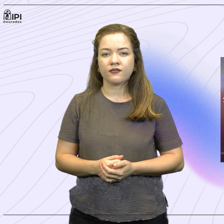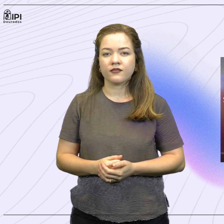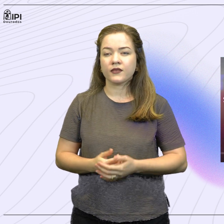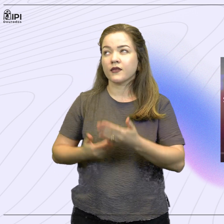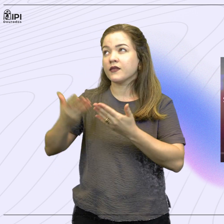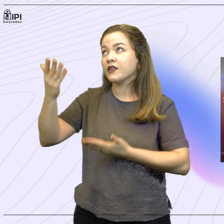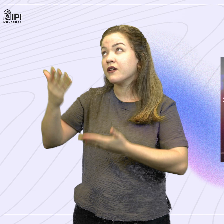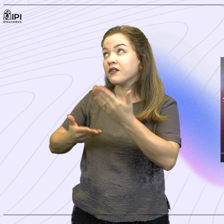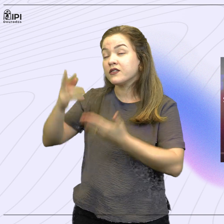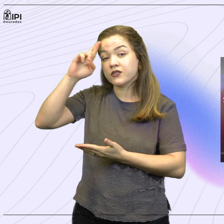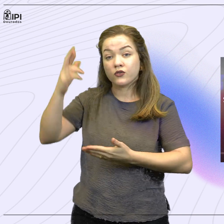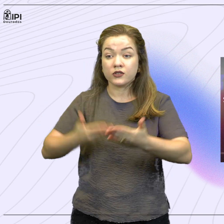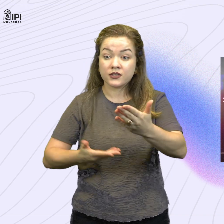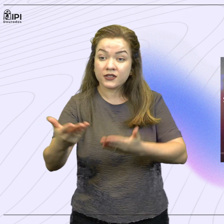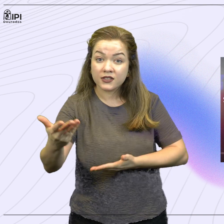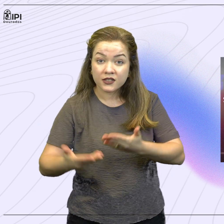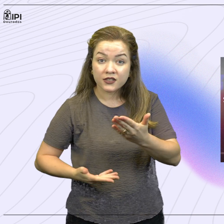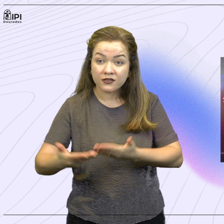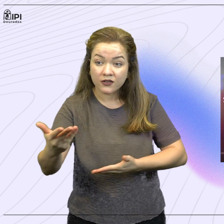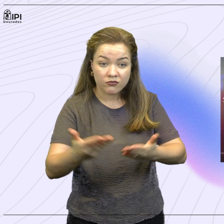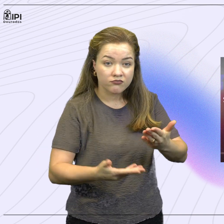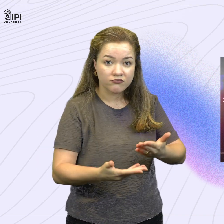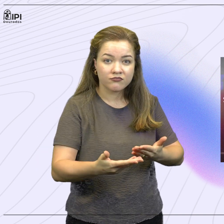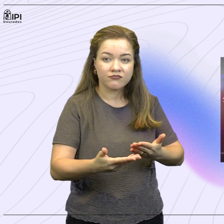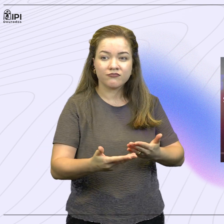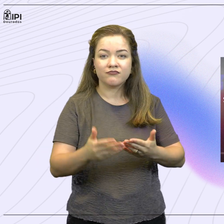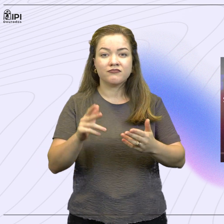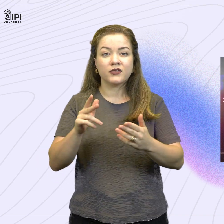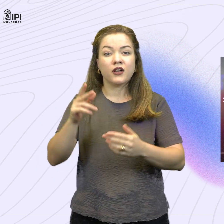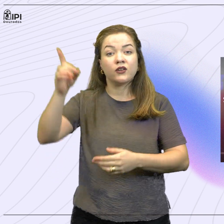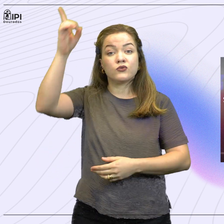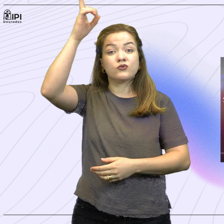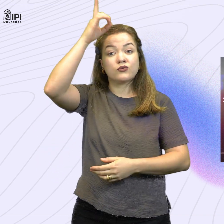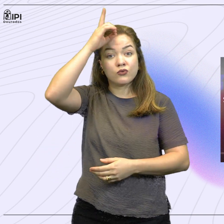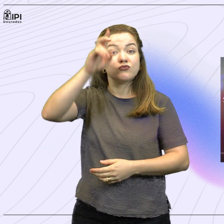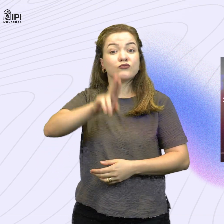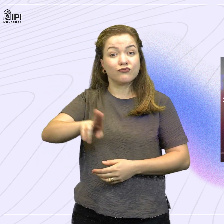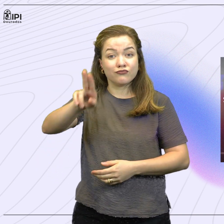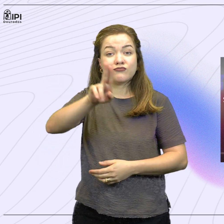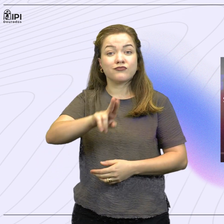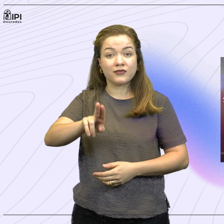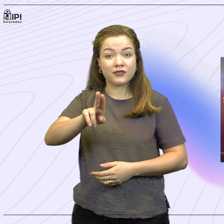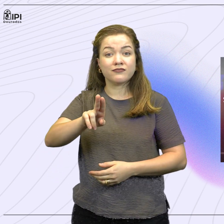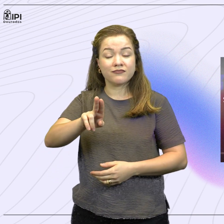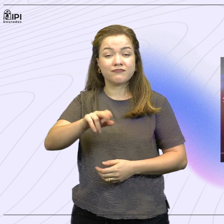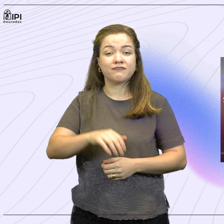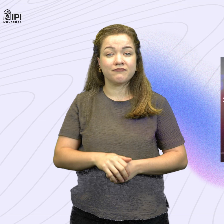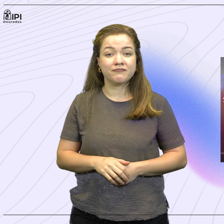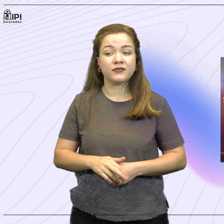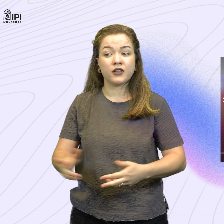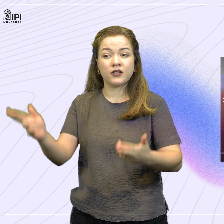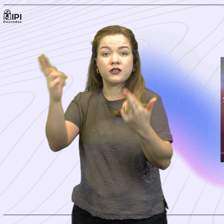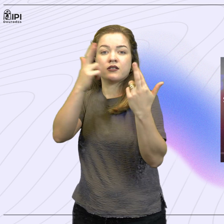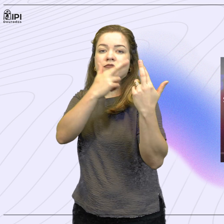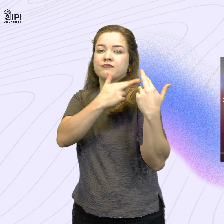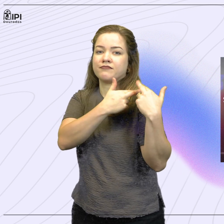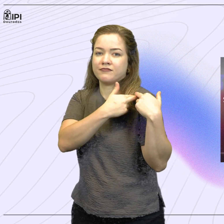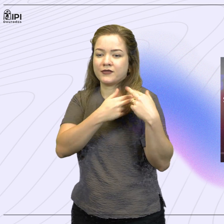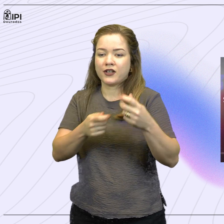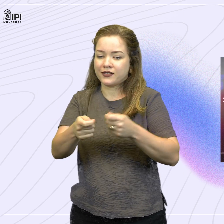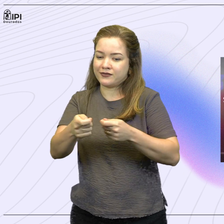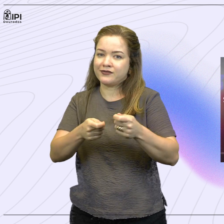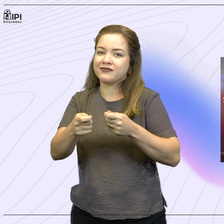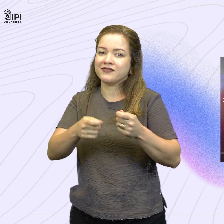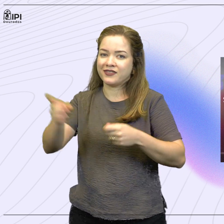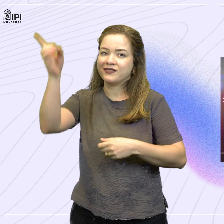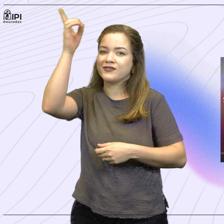Senhor, sirvam uns aos outros, cada um conforme o dom que recebeu, como encarregado de administrar bem a multiforme